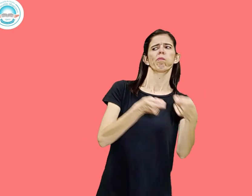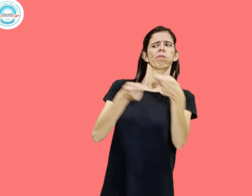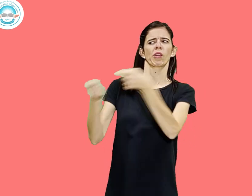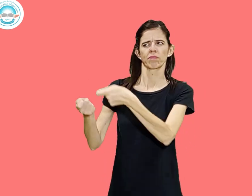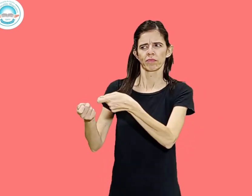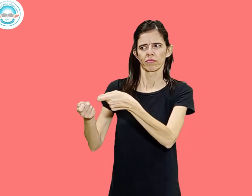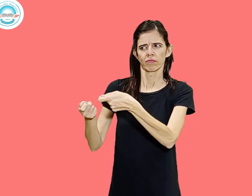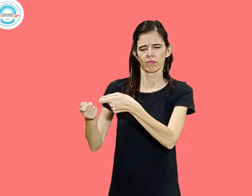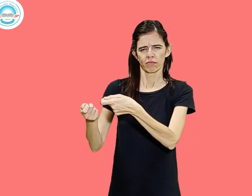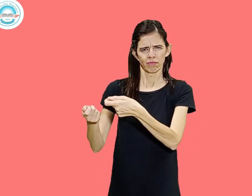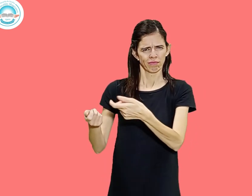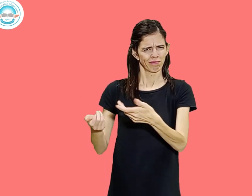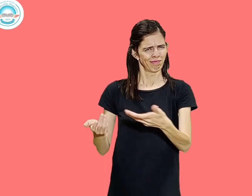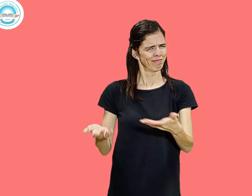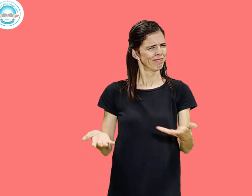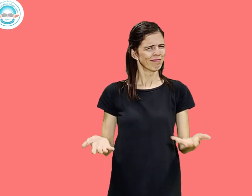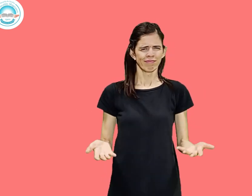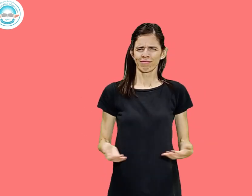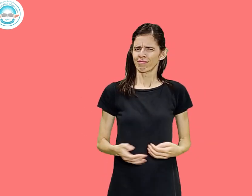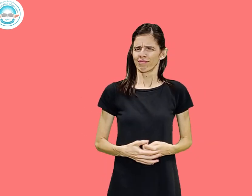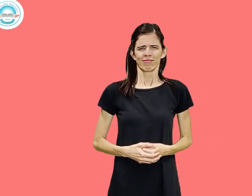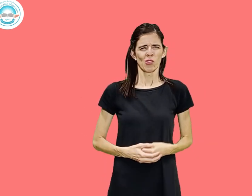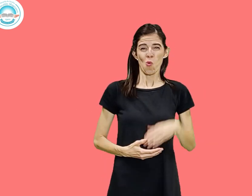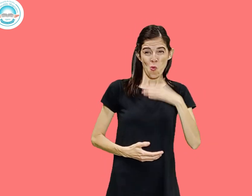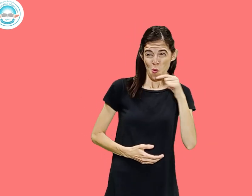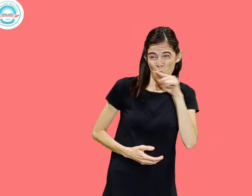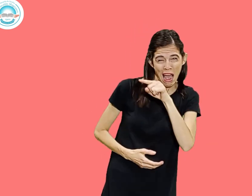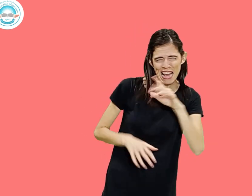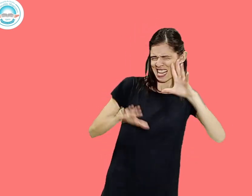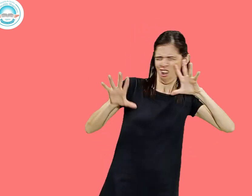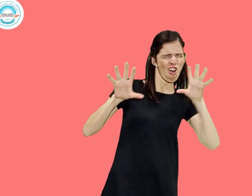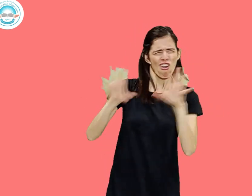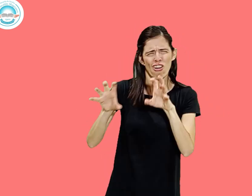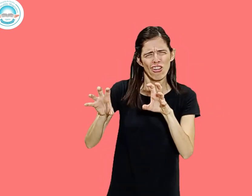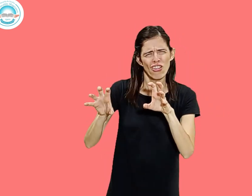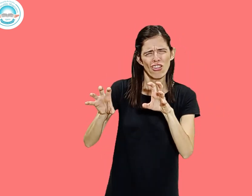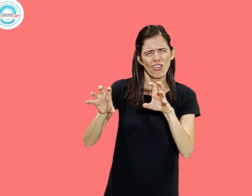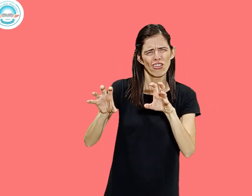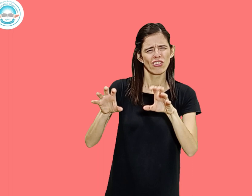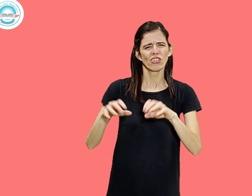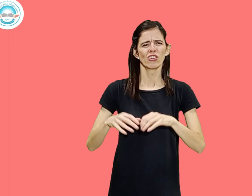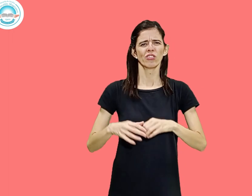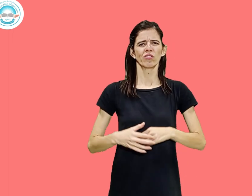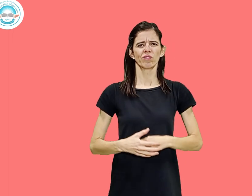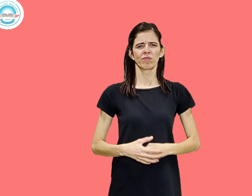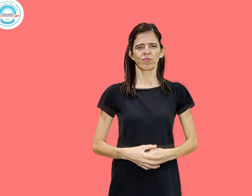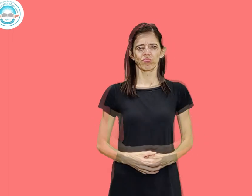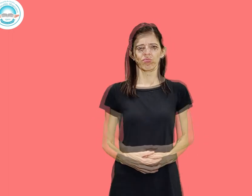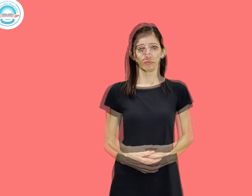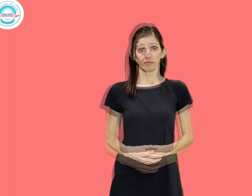cartera y se lo daba a Lucas odio a